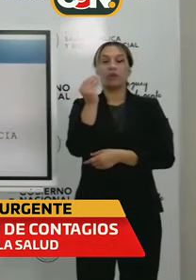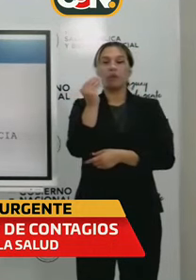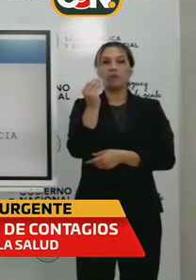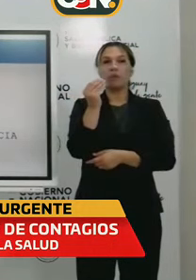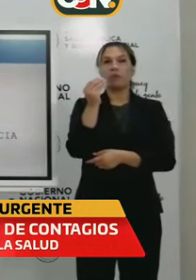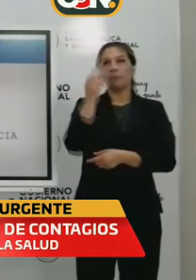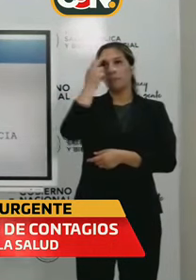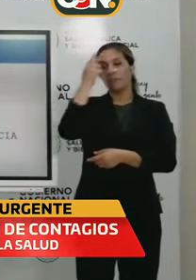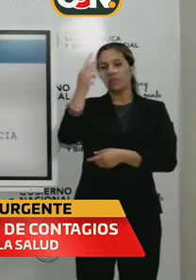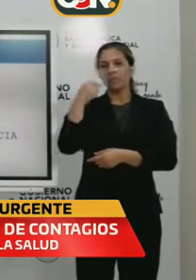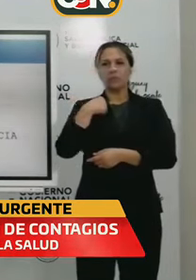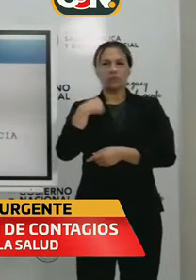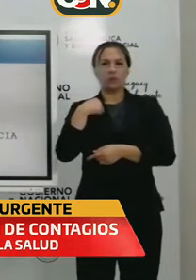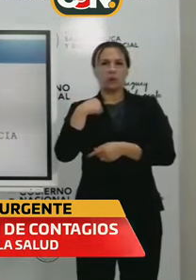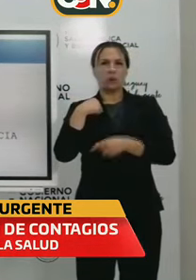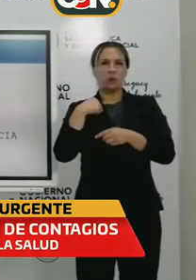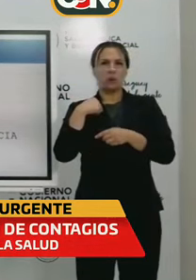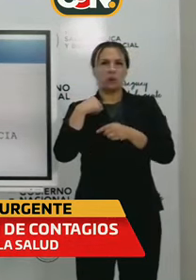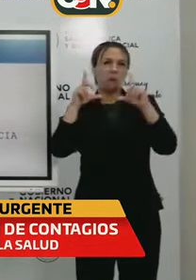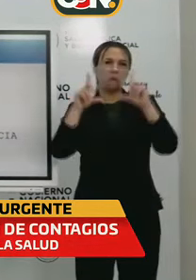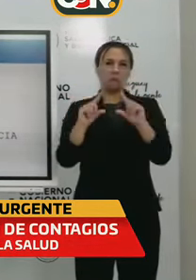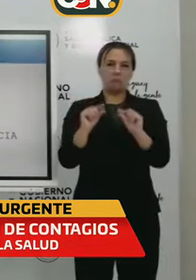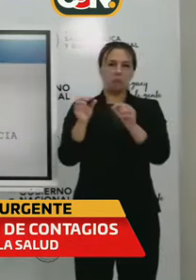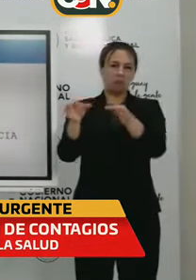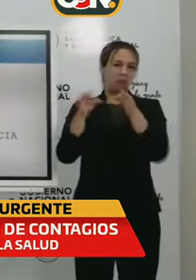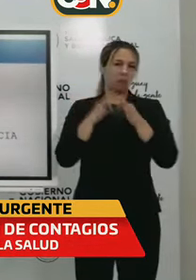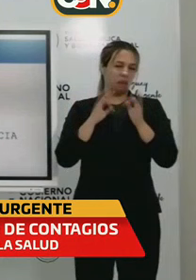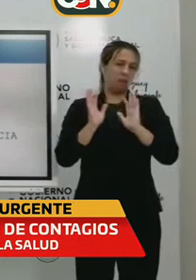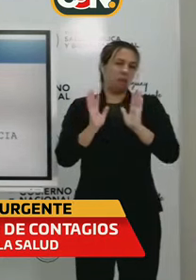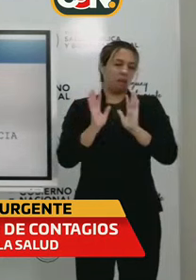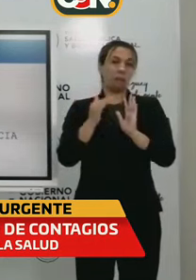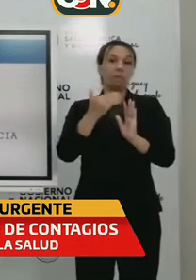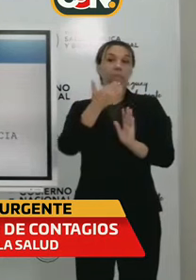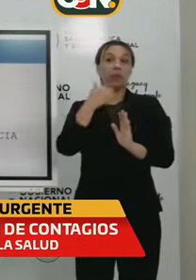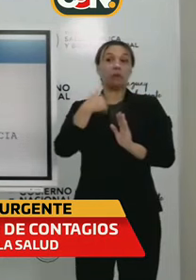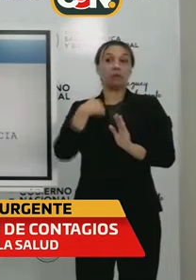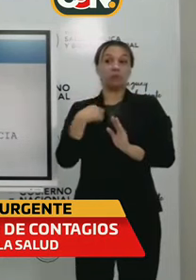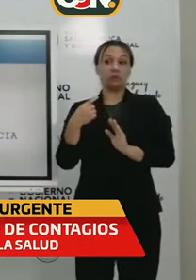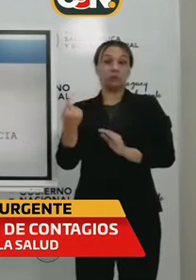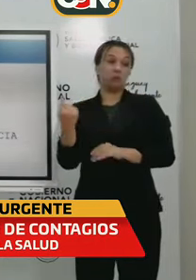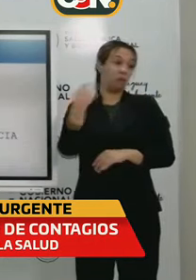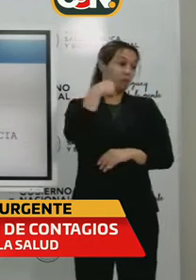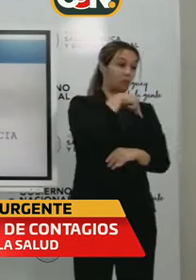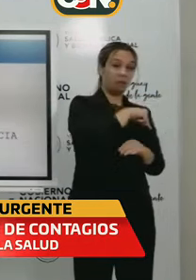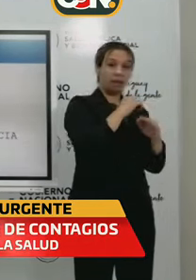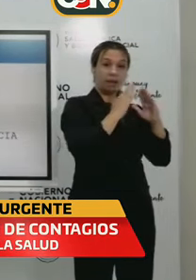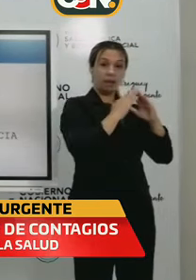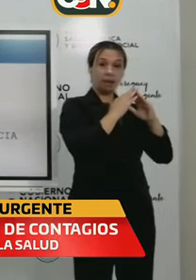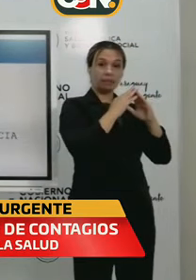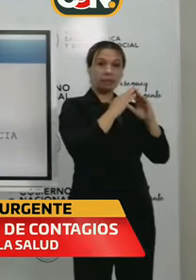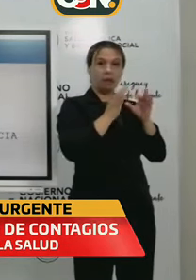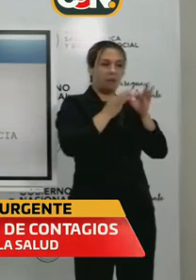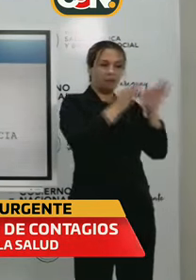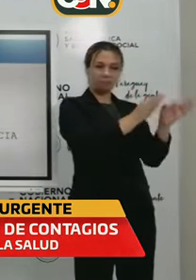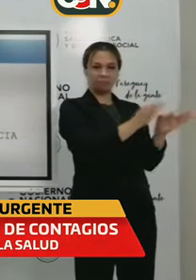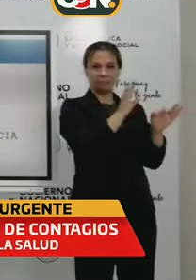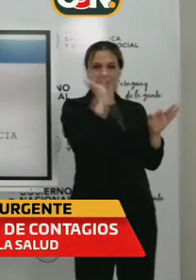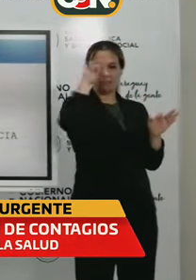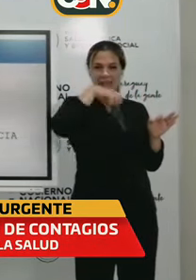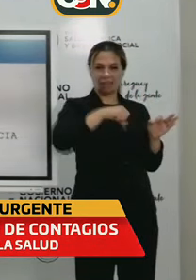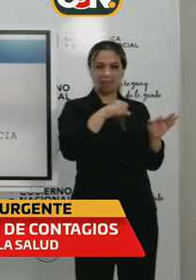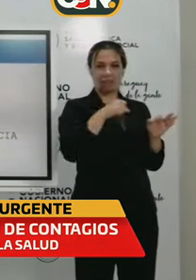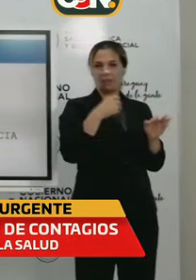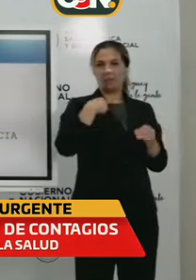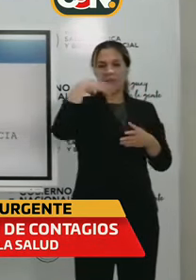tenga menos probabilidad de tener el caso grave. Pero es el joven el que lleva a la casa, es el joven el que lleva a el virus sin